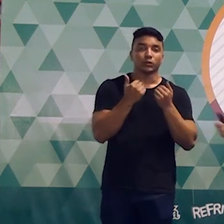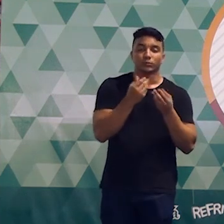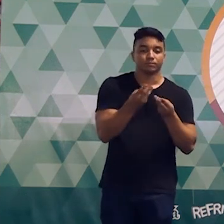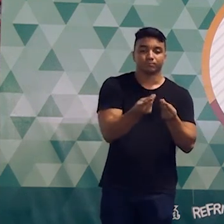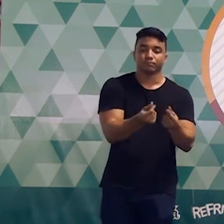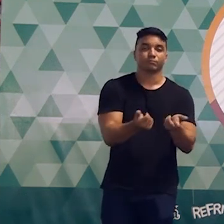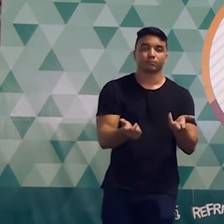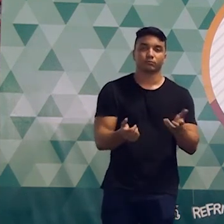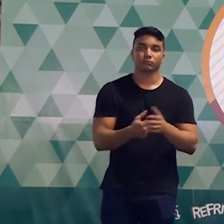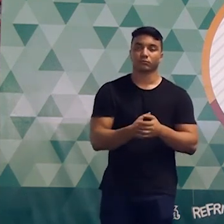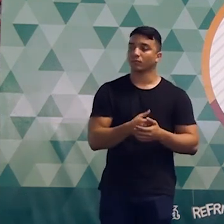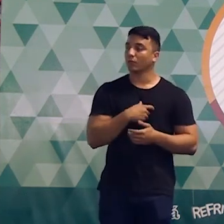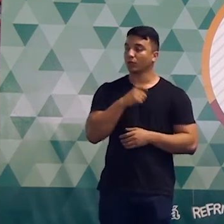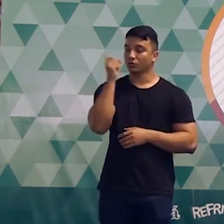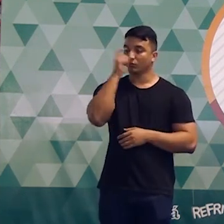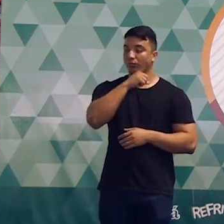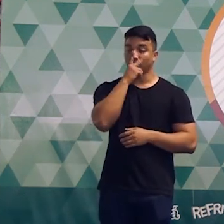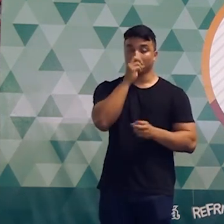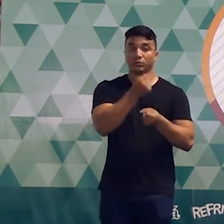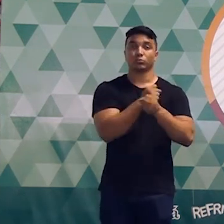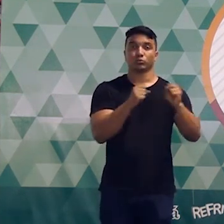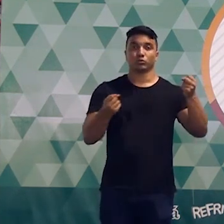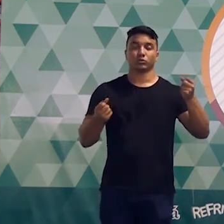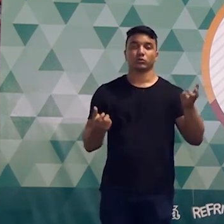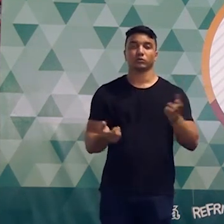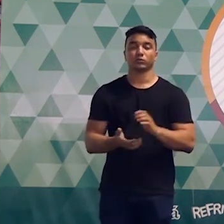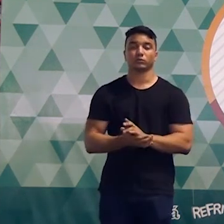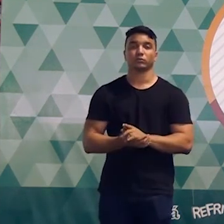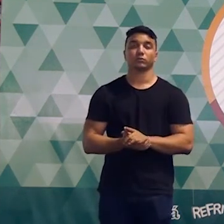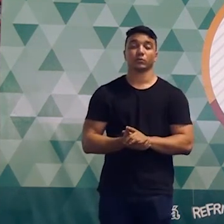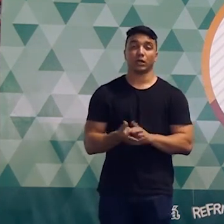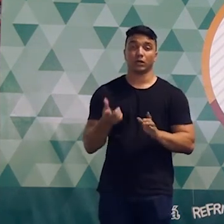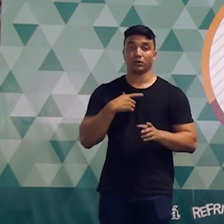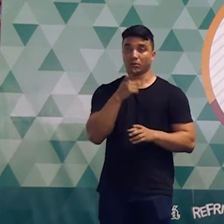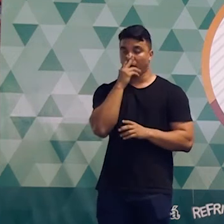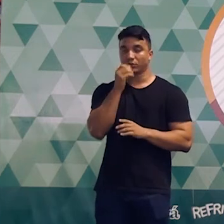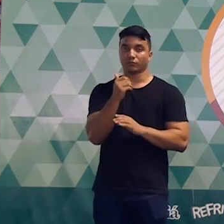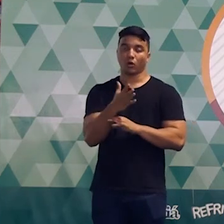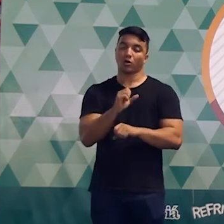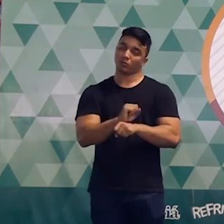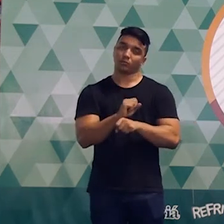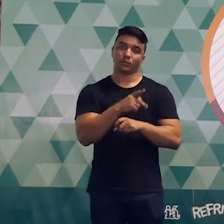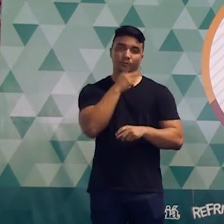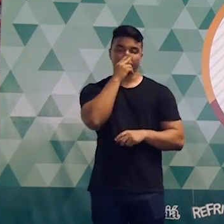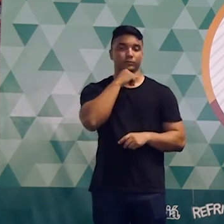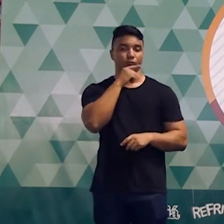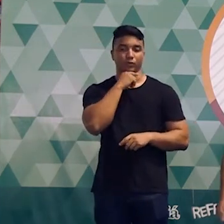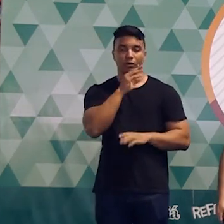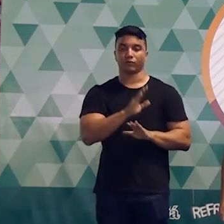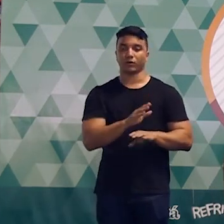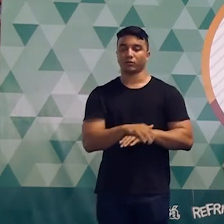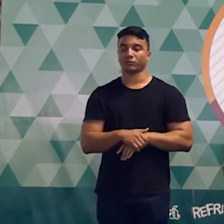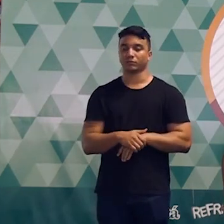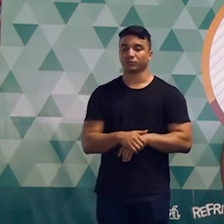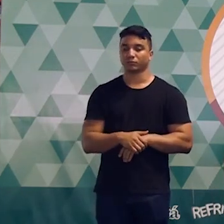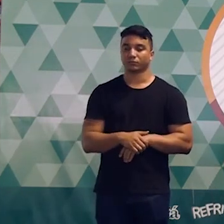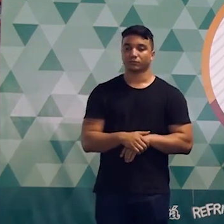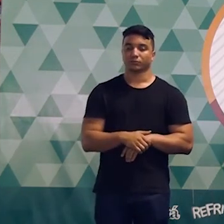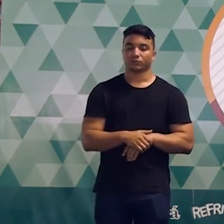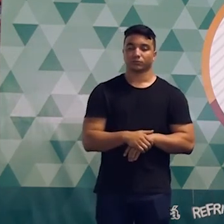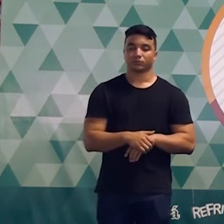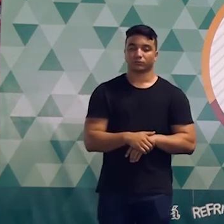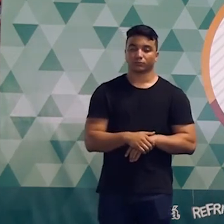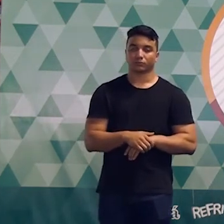enfim, é um lugar impossível. Então vamos deixar ele de fora, porque aí realmente não tem como ficar, ok?